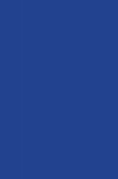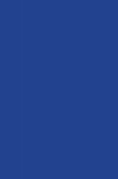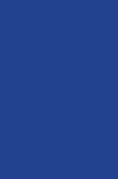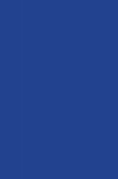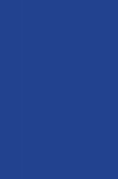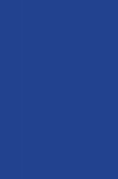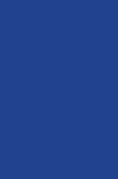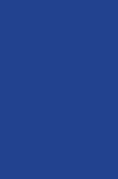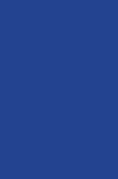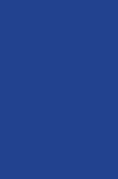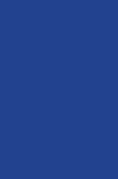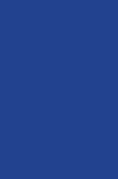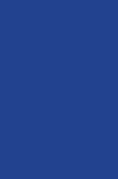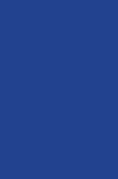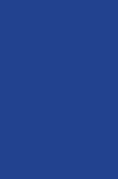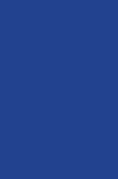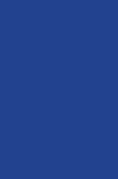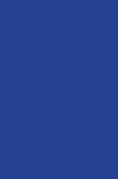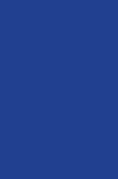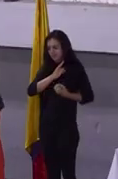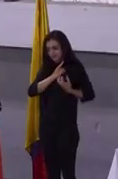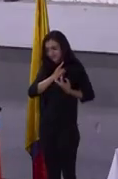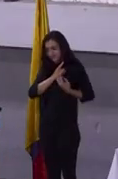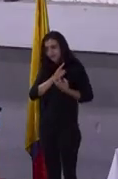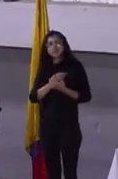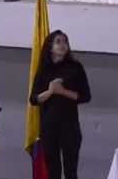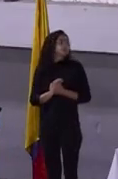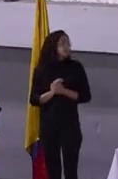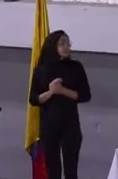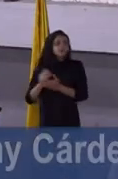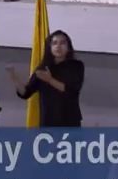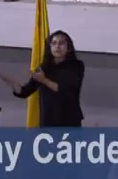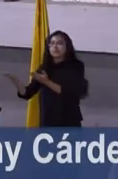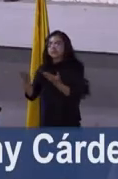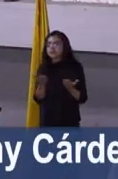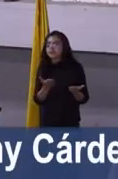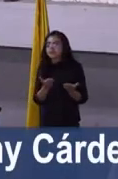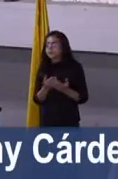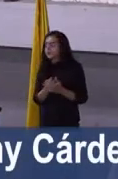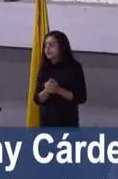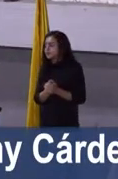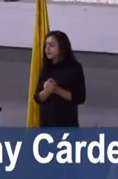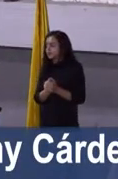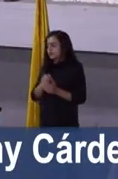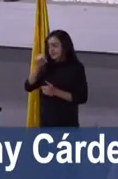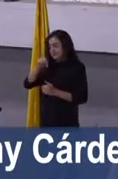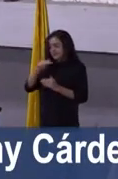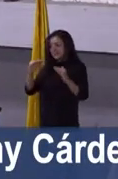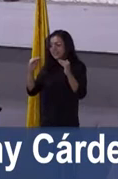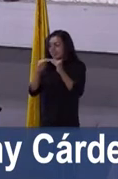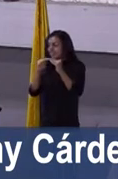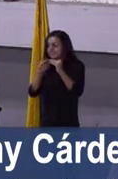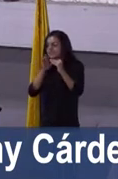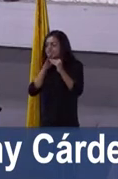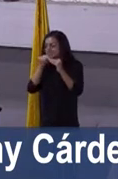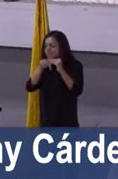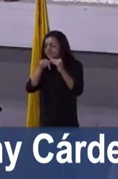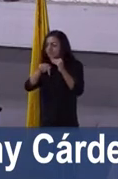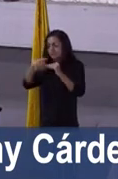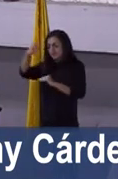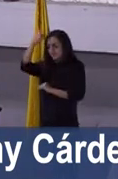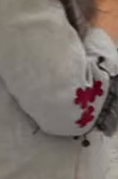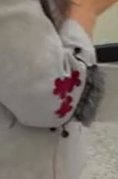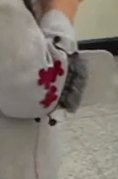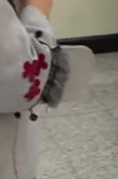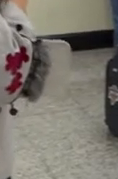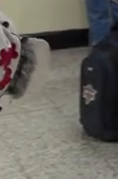Bienvenidos a la Universidad Pedagógica Nacional. Bienvenidos a la casa de los profesores, de los